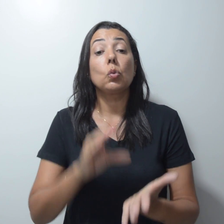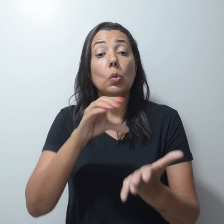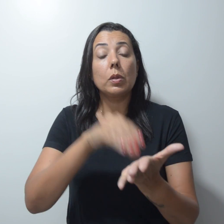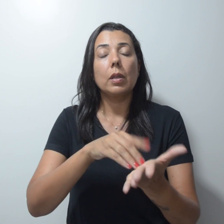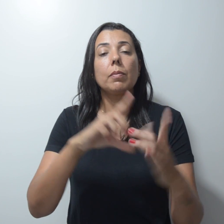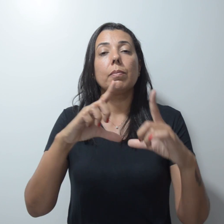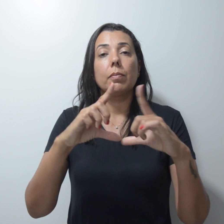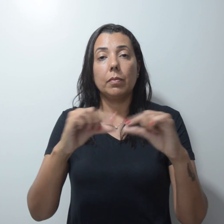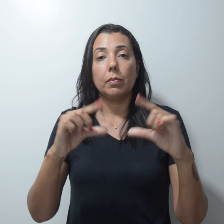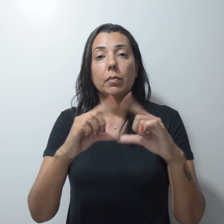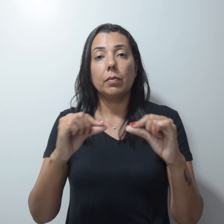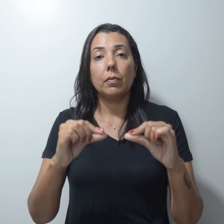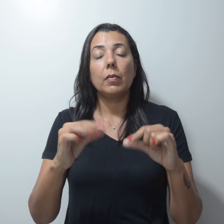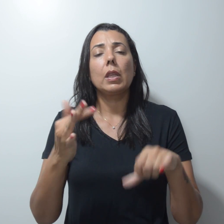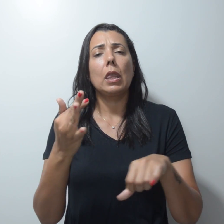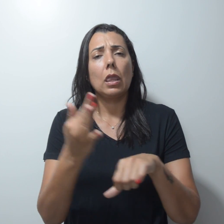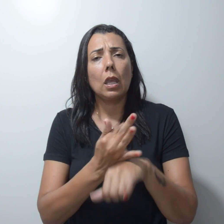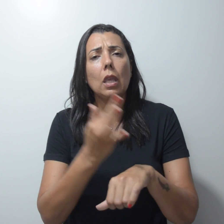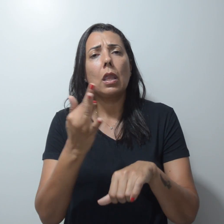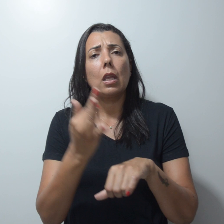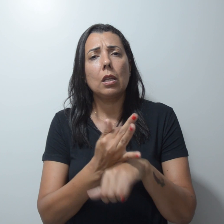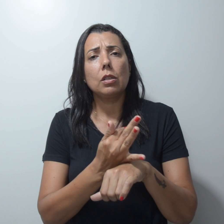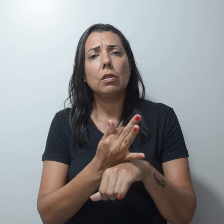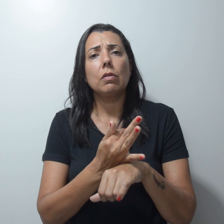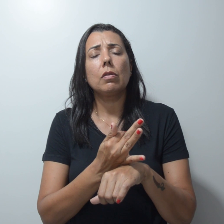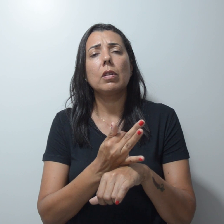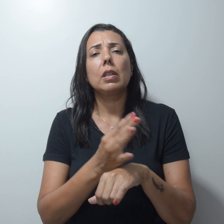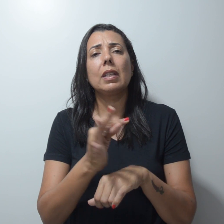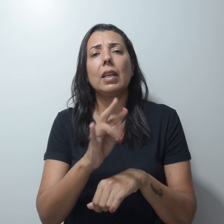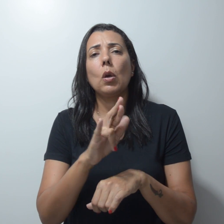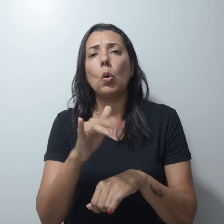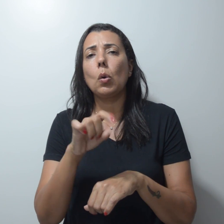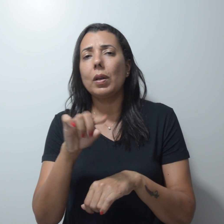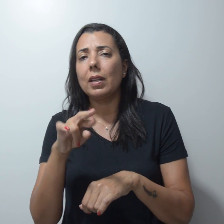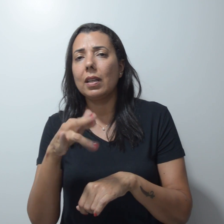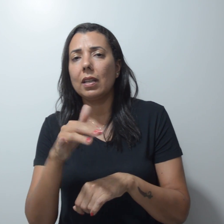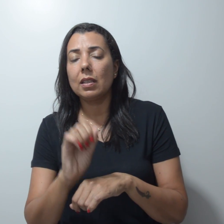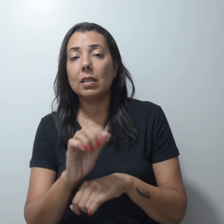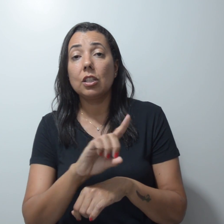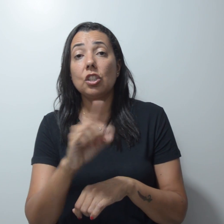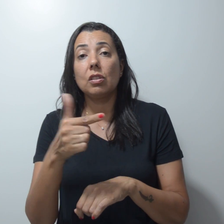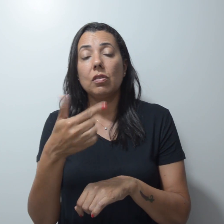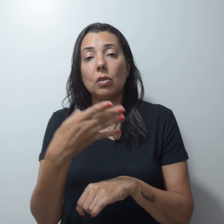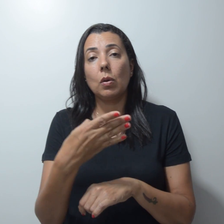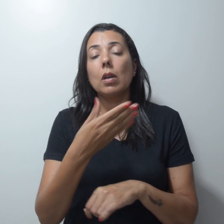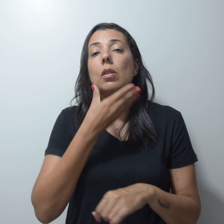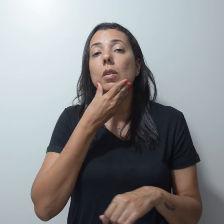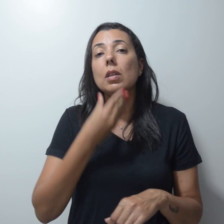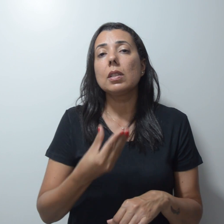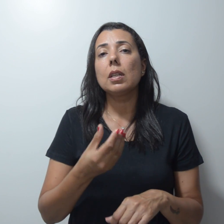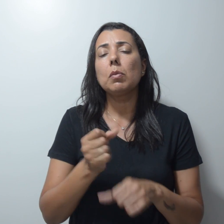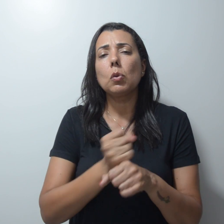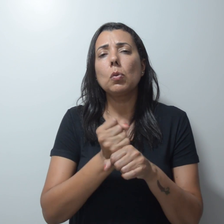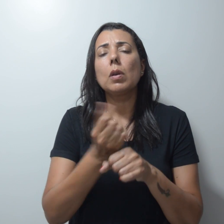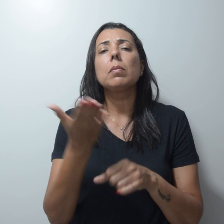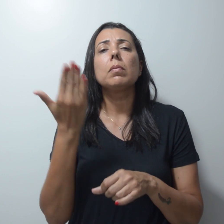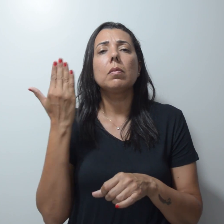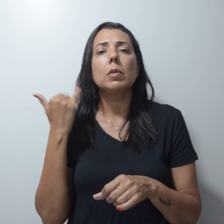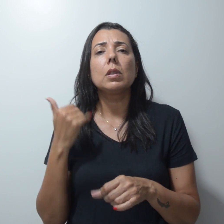Brasília, tentativa de ato terrorista, no dia 24 de dezembro do ano passado, com a